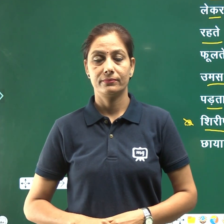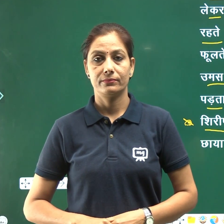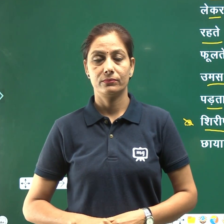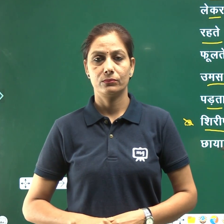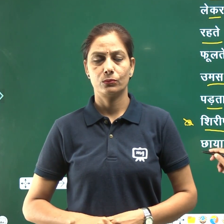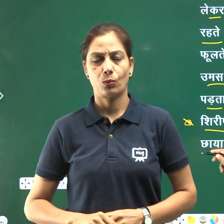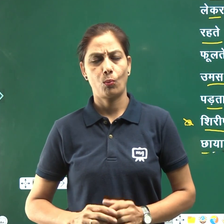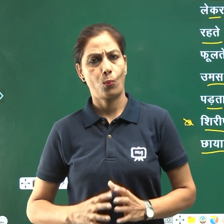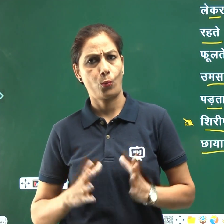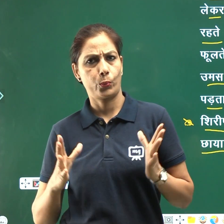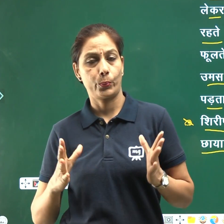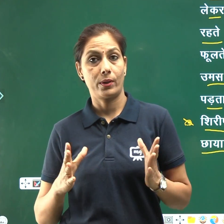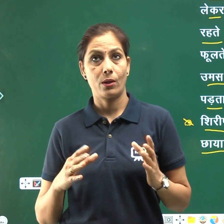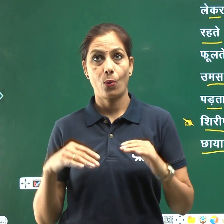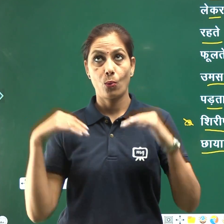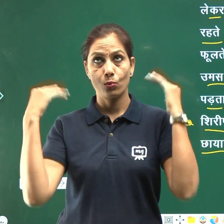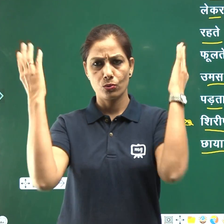बड़ा और छायादार होने के कारण